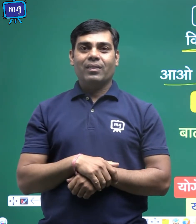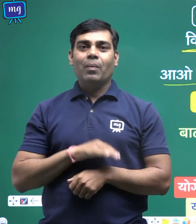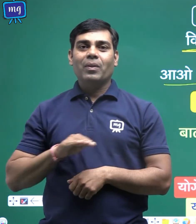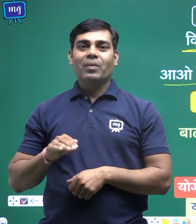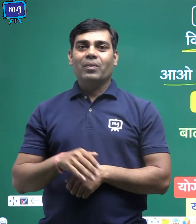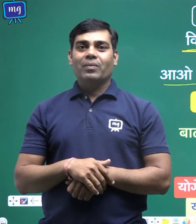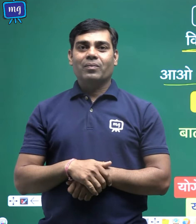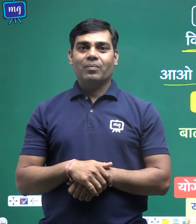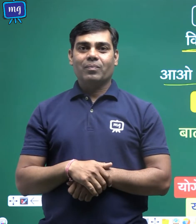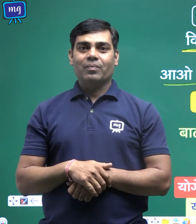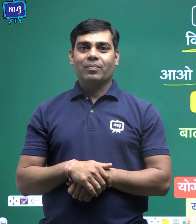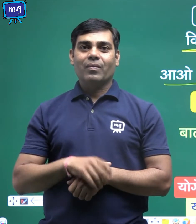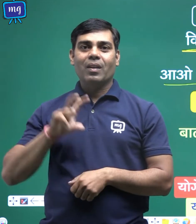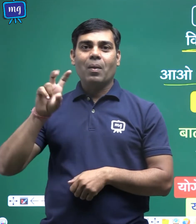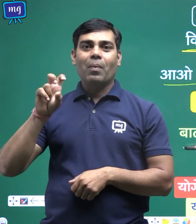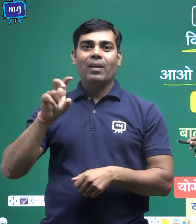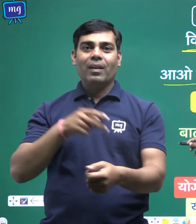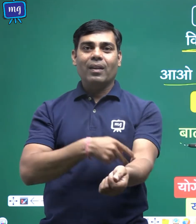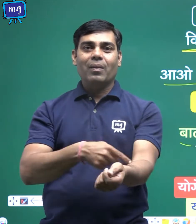बच्चों, पाठ का नाम है